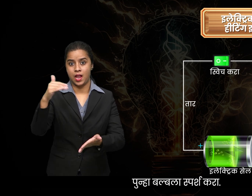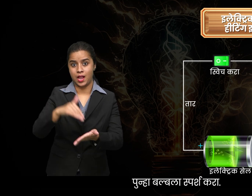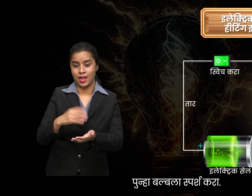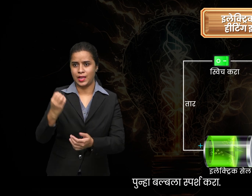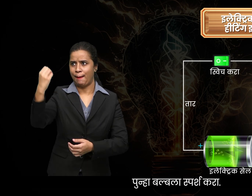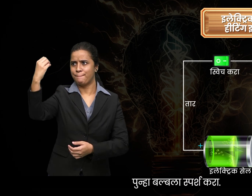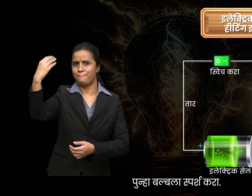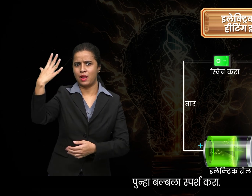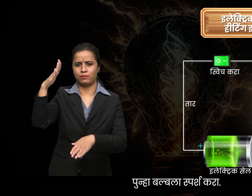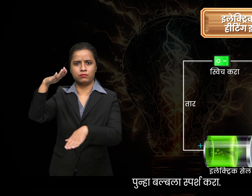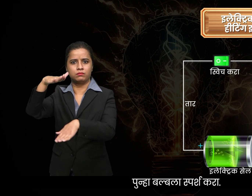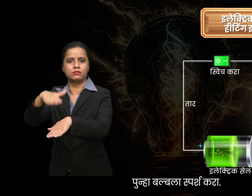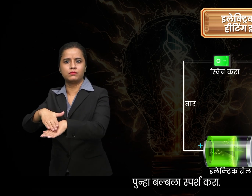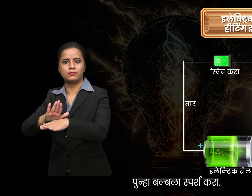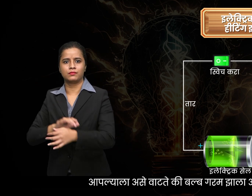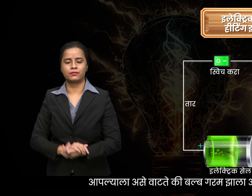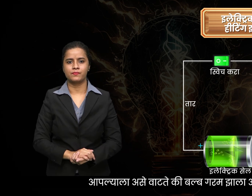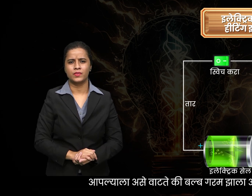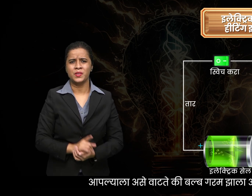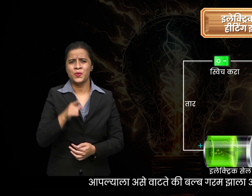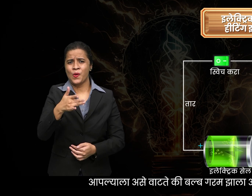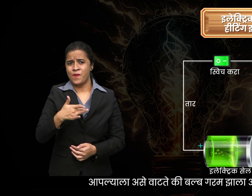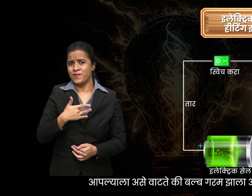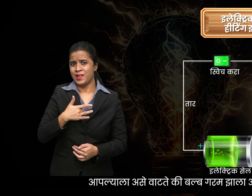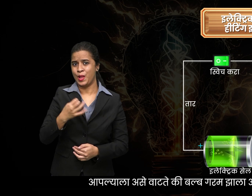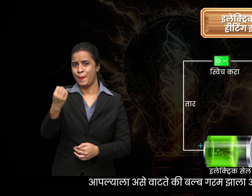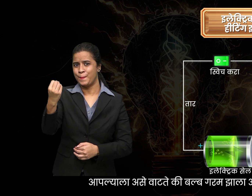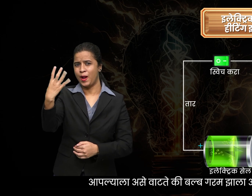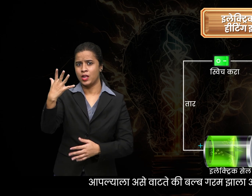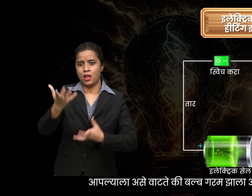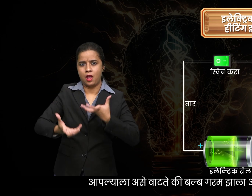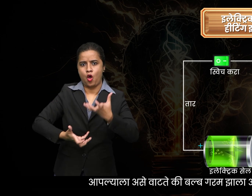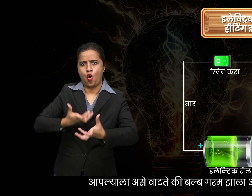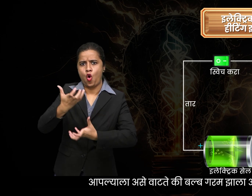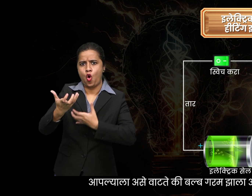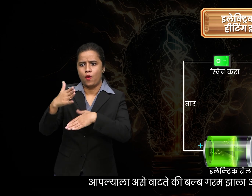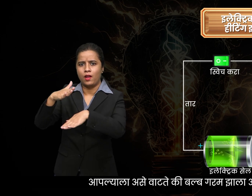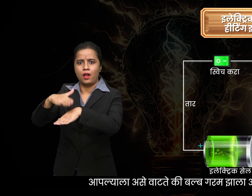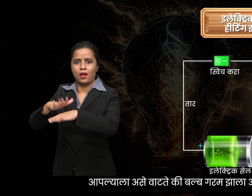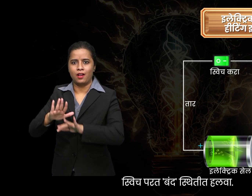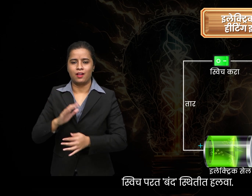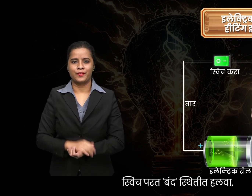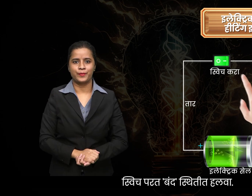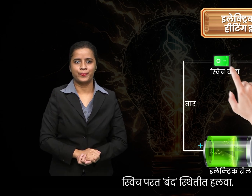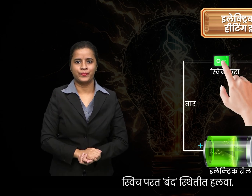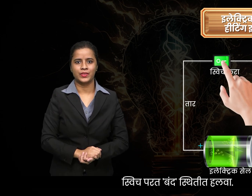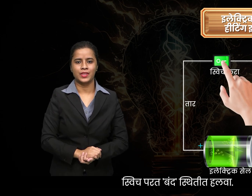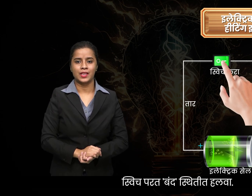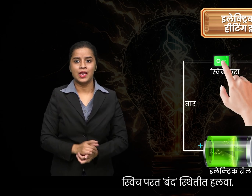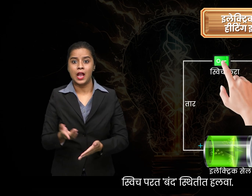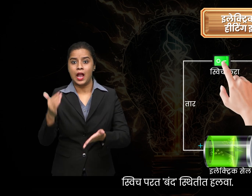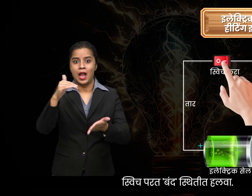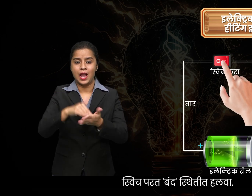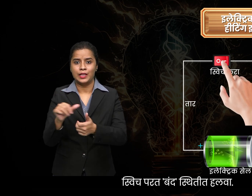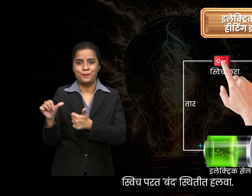पुन्हा बल्बला स्पर्श करा. आपल्याला असे वाटते की बल्ब गरम झाले आहे. स्विच परत बंद